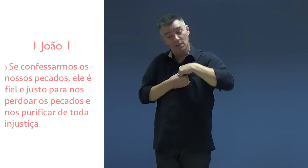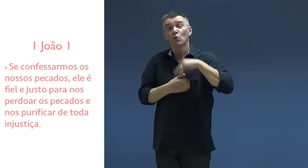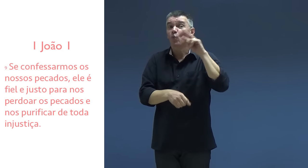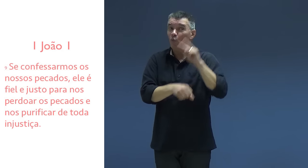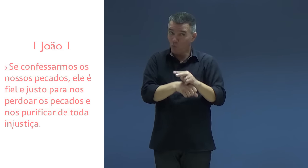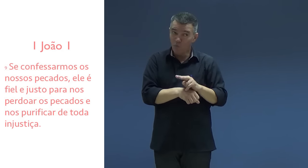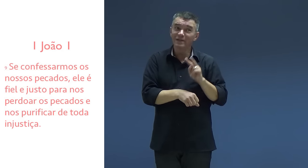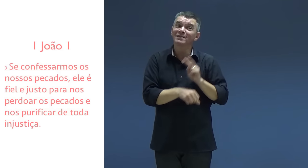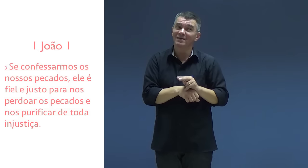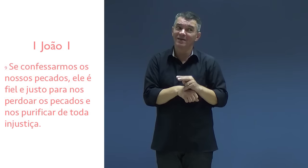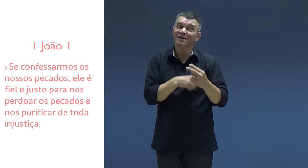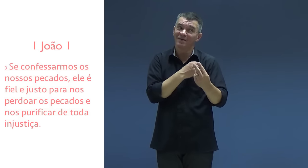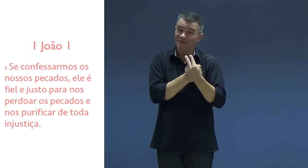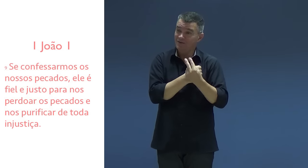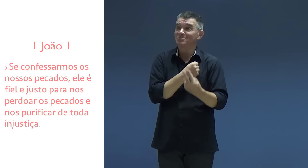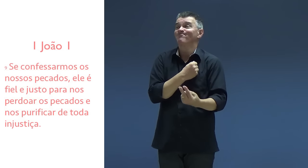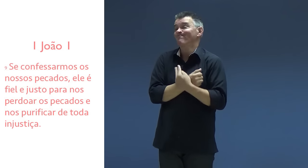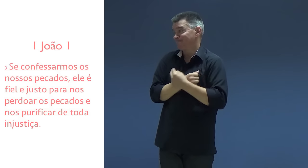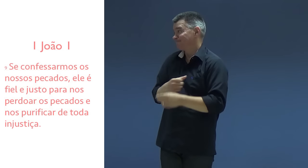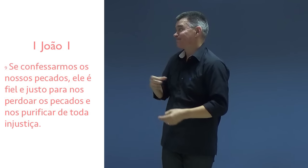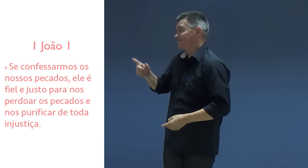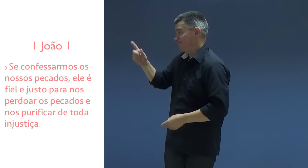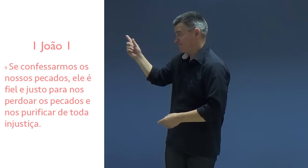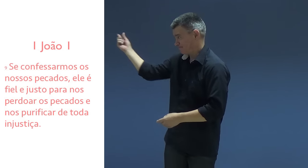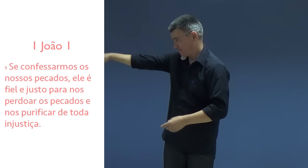Cuidado! Olha para o seu coração, cuide.